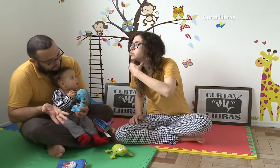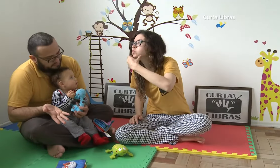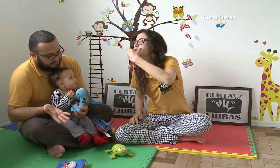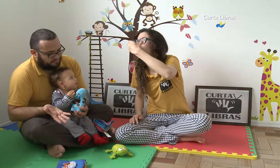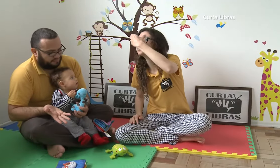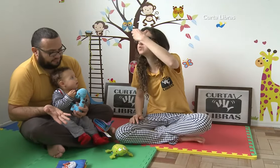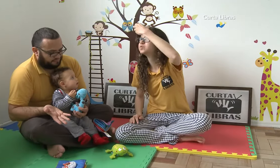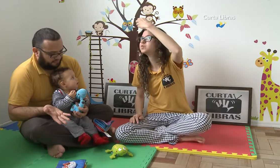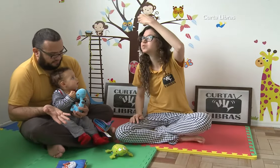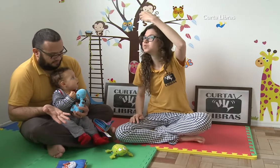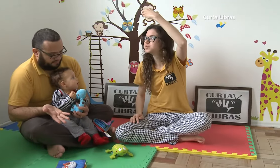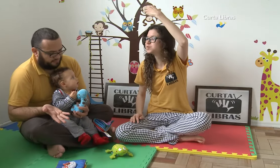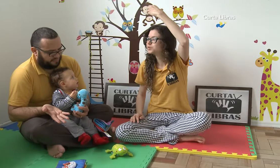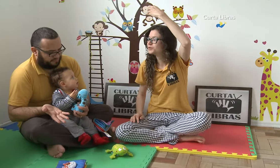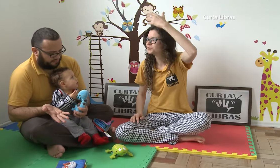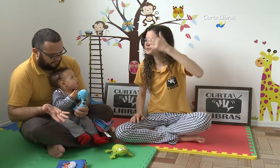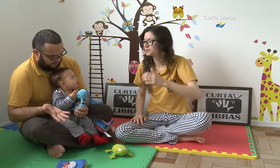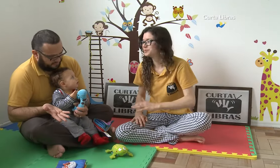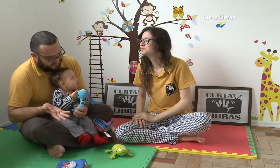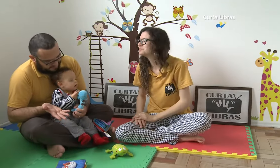Uma girafa.